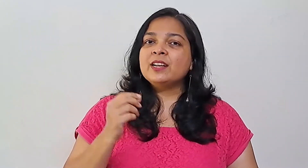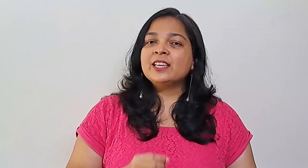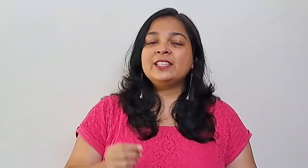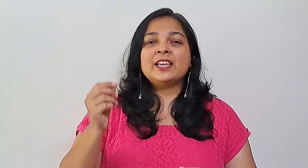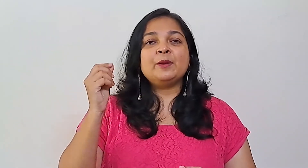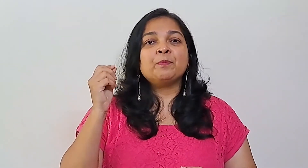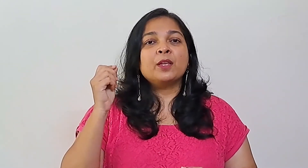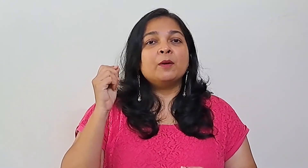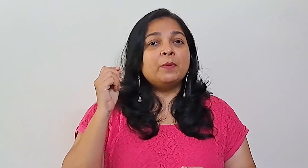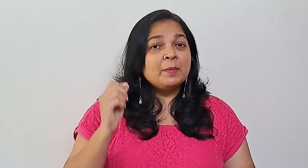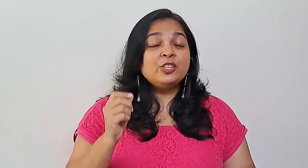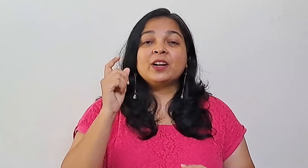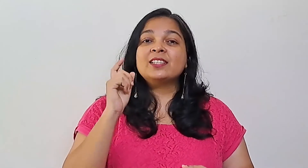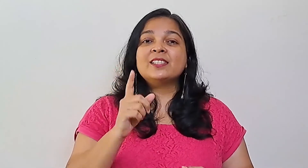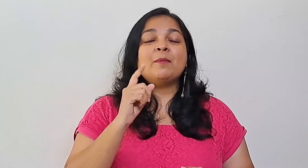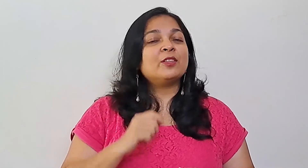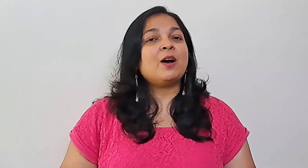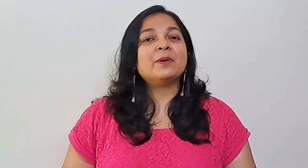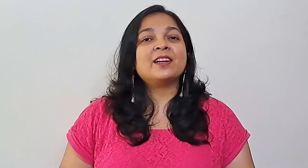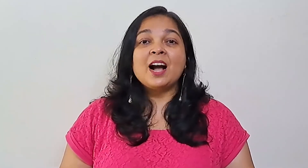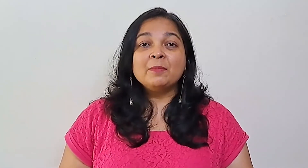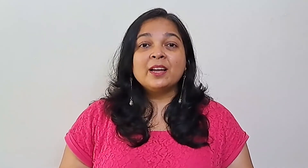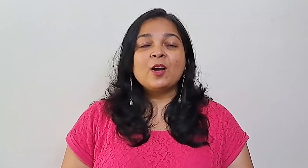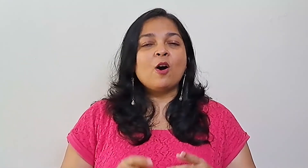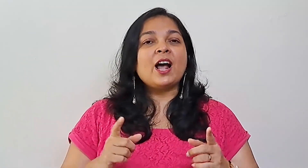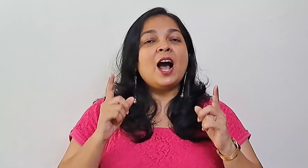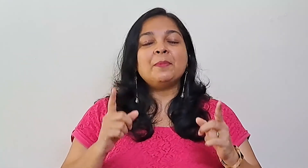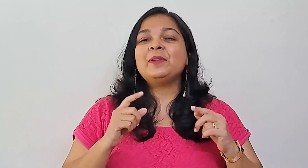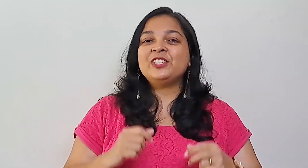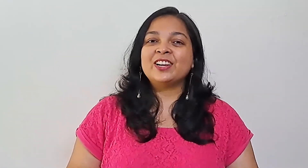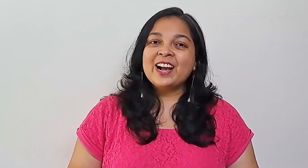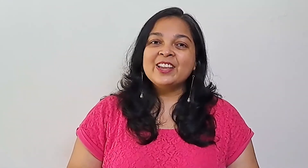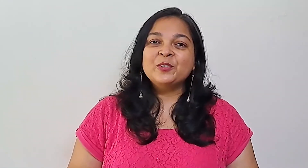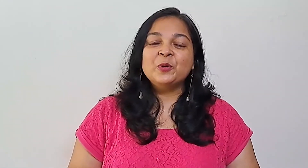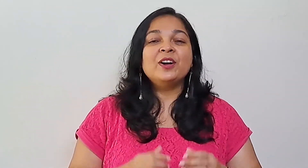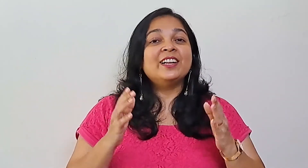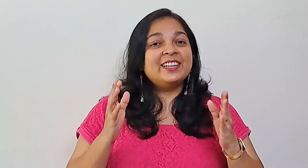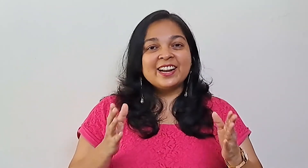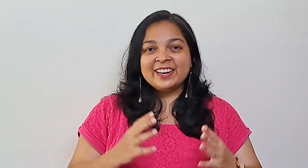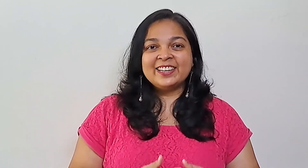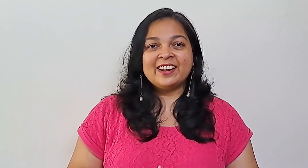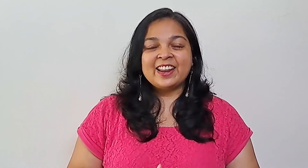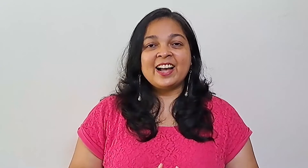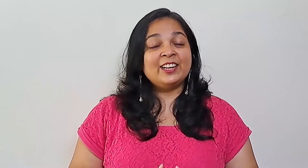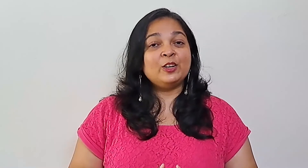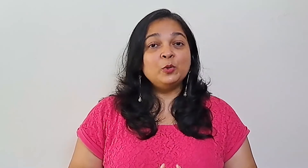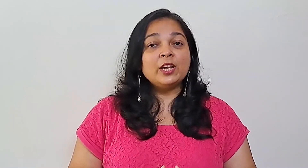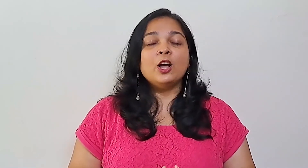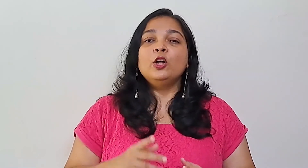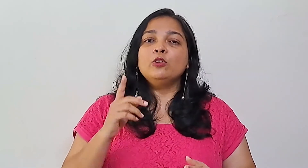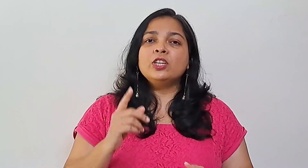ਕਰਦੇ ਹਾਂ, ਵਿਸ਼ਵਾਸ ਕਰੋ ਕਿ ਪਰਮੇਸ਼ਵਰ ਦਾ ਸਾਮਰਥ ਉੱਥੇ ਕੰਮ ਕਰ ਰਿਹਾ ਤੇ ਤੁਸੀਂ ਆਪਣੀ ਚੰਗਾਈ ਨੂੰ ਗ੍ਰਹਿਣ ਕਰ ਰਹੇ ਹਾਂ।